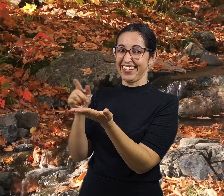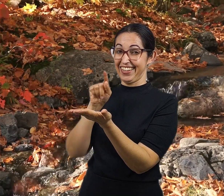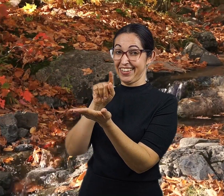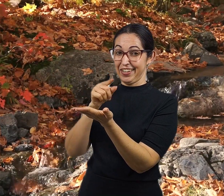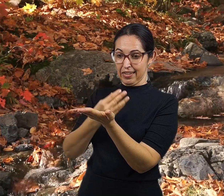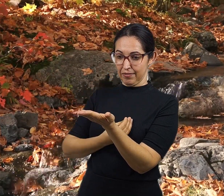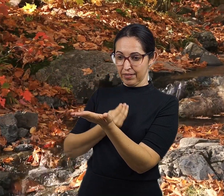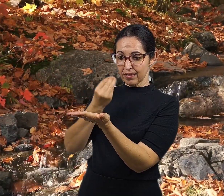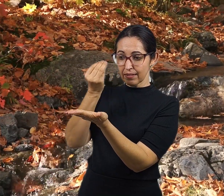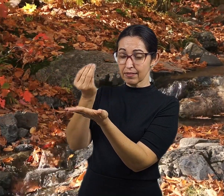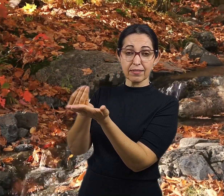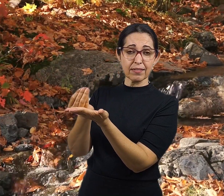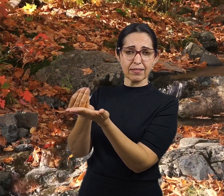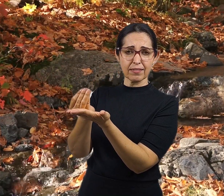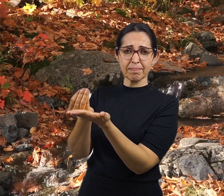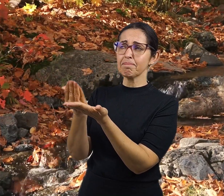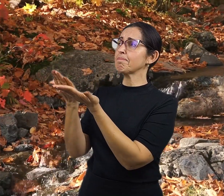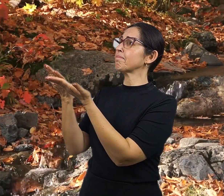sua vida.